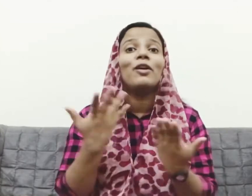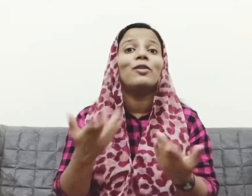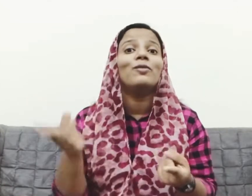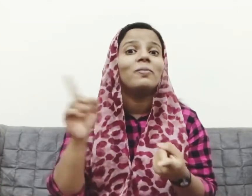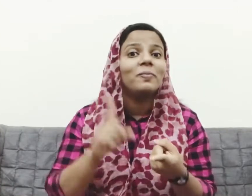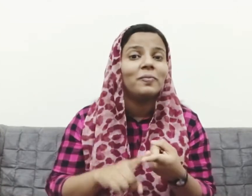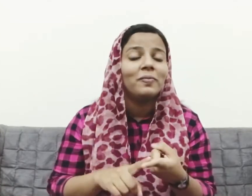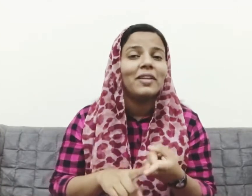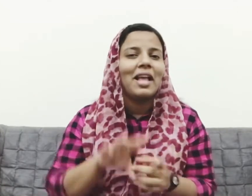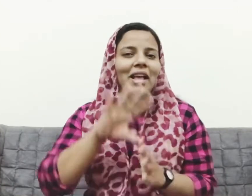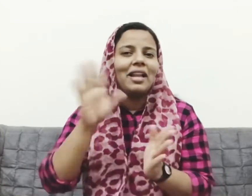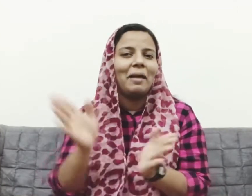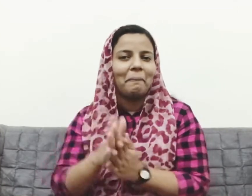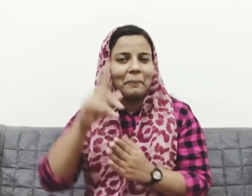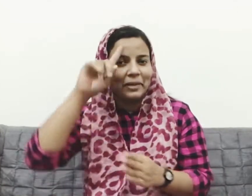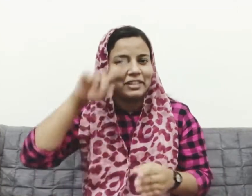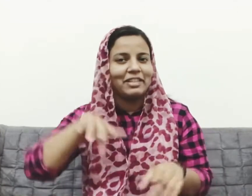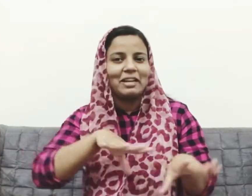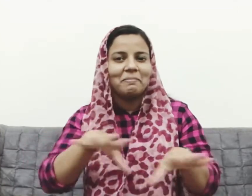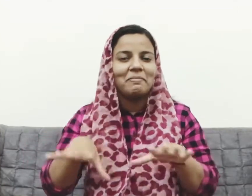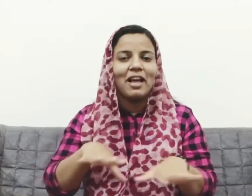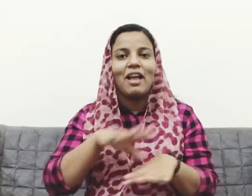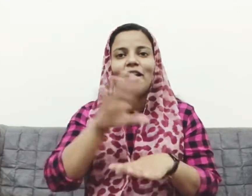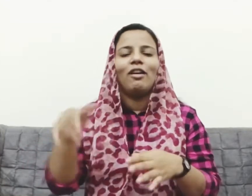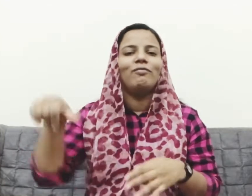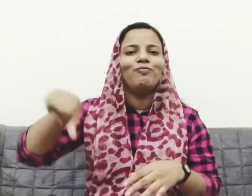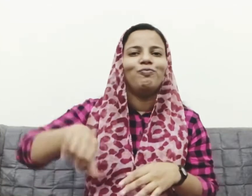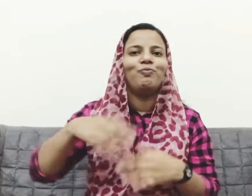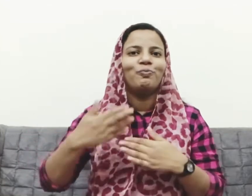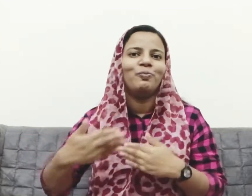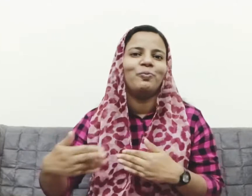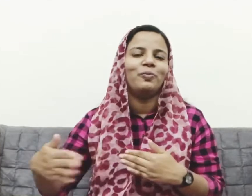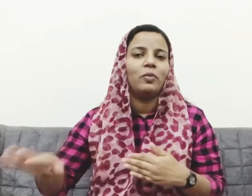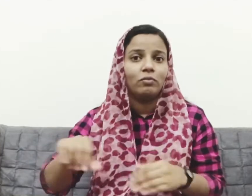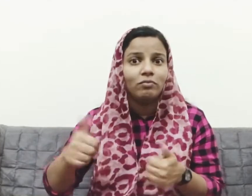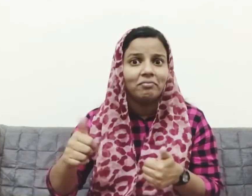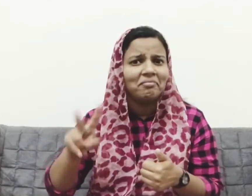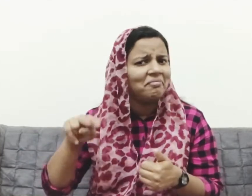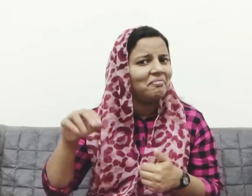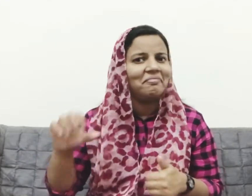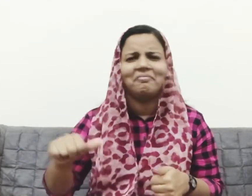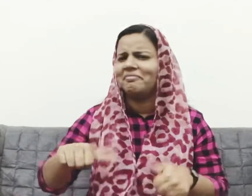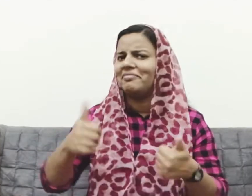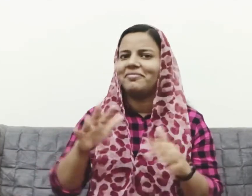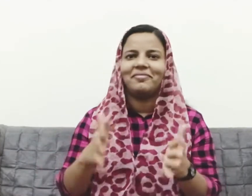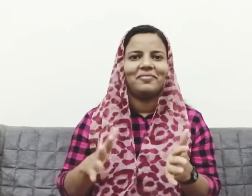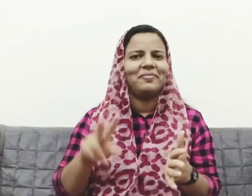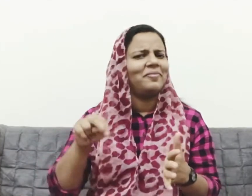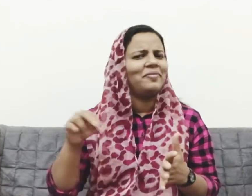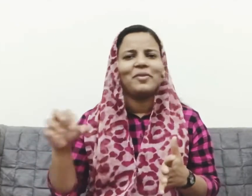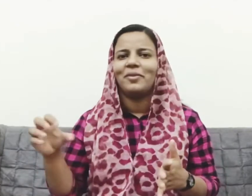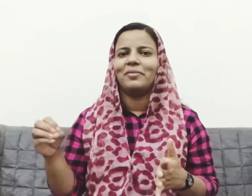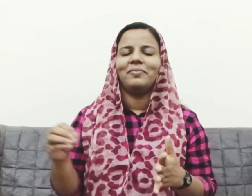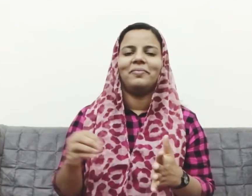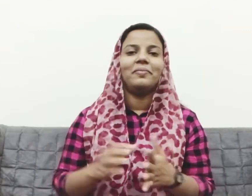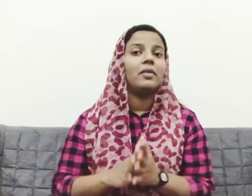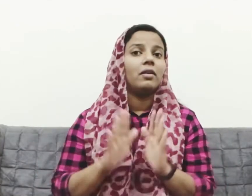സംഭവിക്കും? അതെല്ലാം ആമേൻ നിർജീവമായി പോകും. അതൊന്നും ആമേൻ സക്സസ് ആയി തീരത്തില്ല. ഹാലലൂയ.